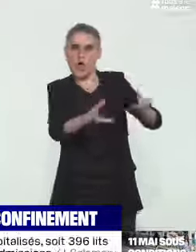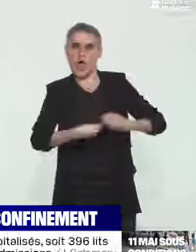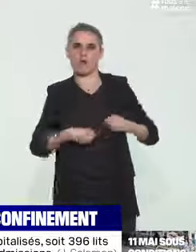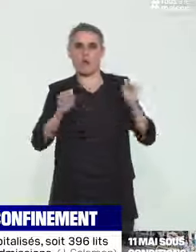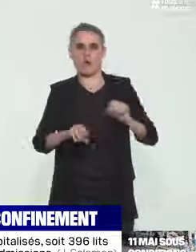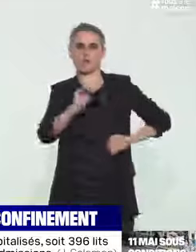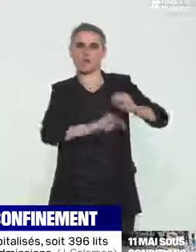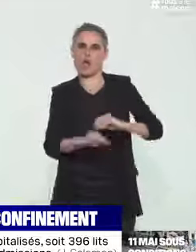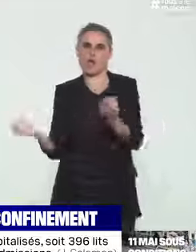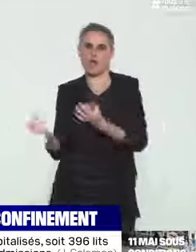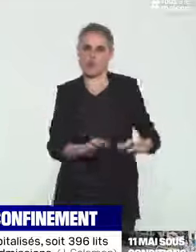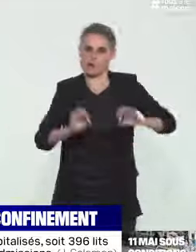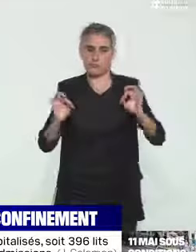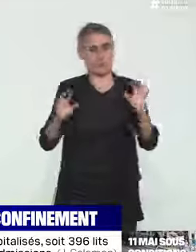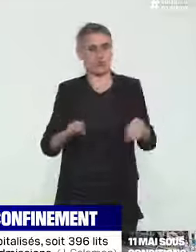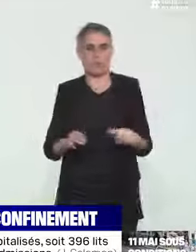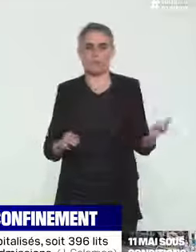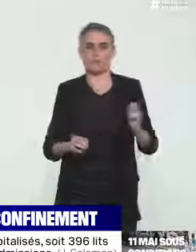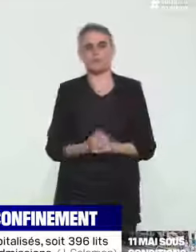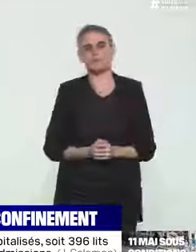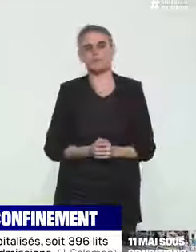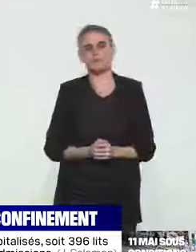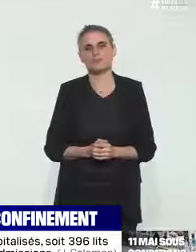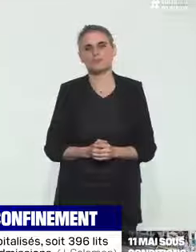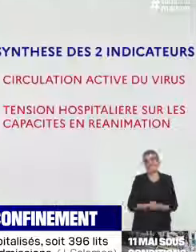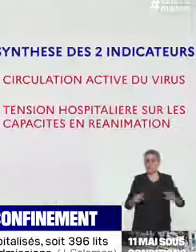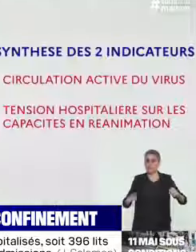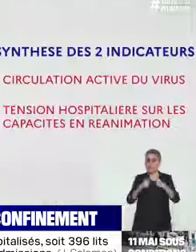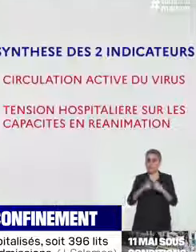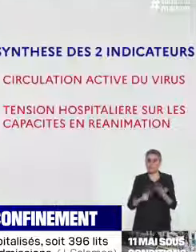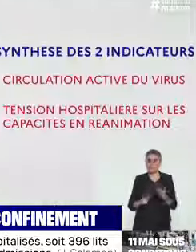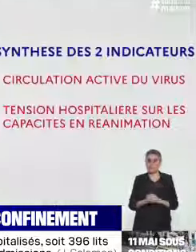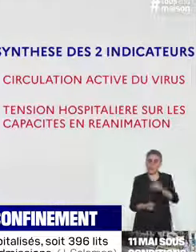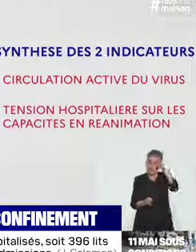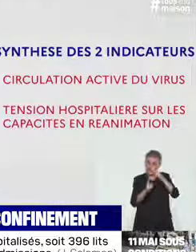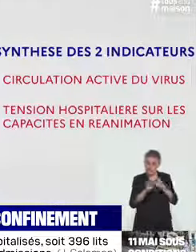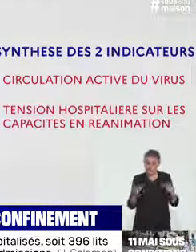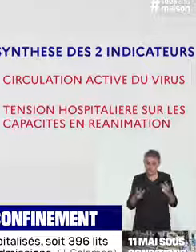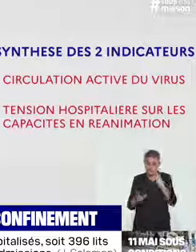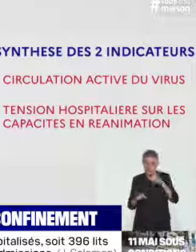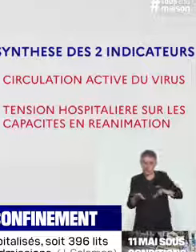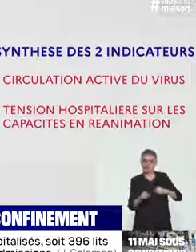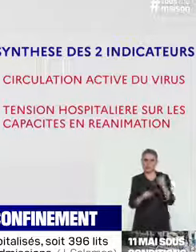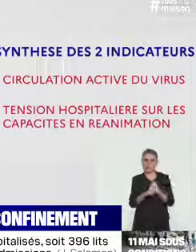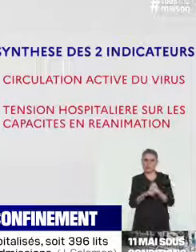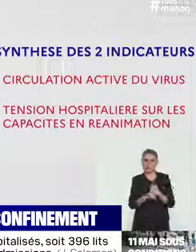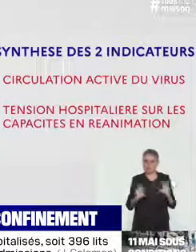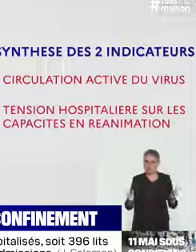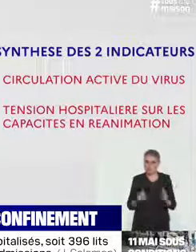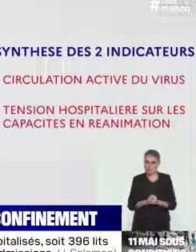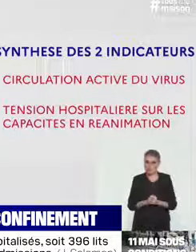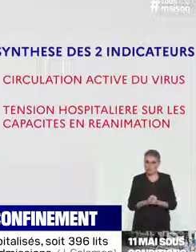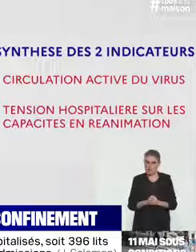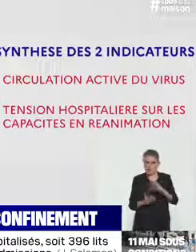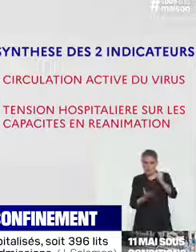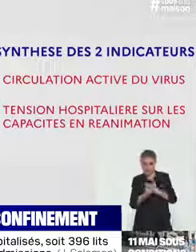dans des conditions proches de la normale. Cette carte a pour objectif d'illustrer la méthode de travail. Elle donne une indication à